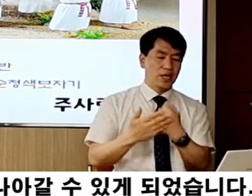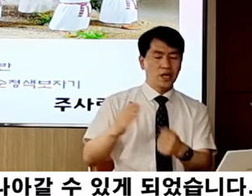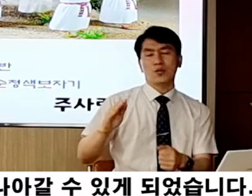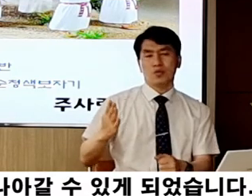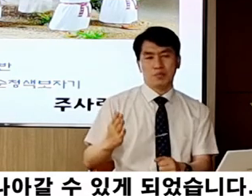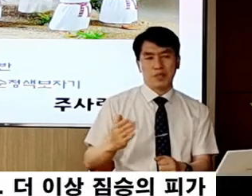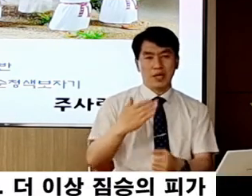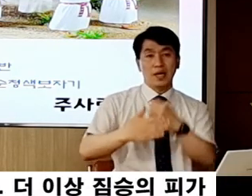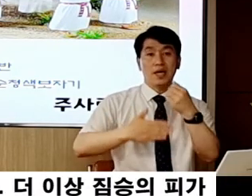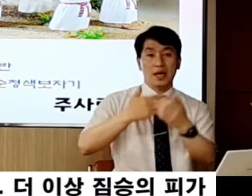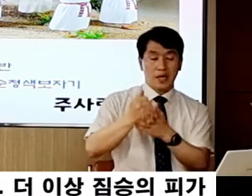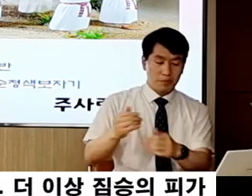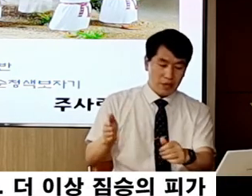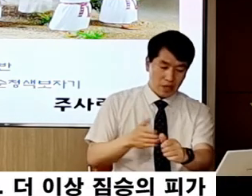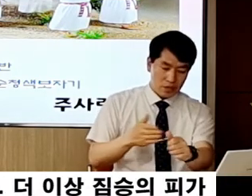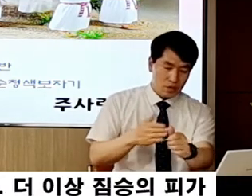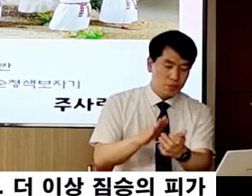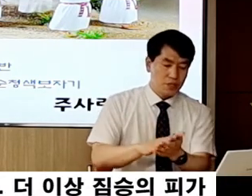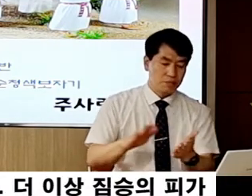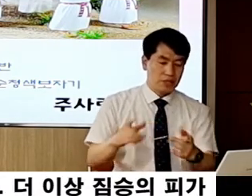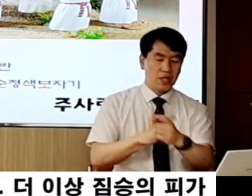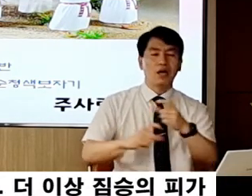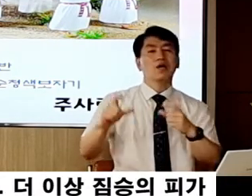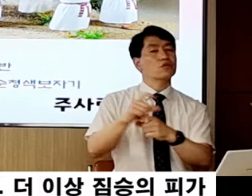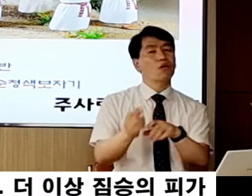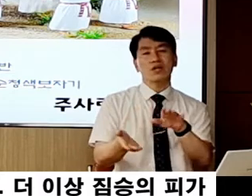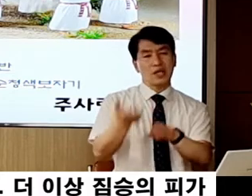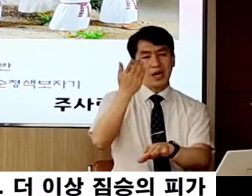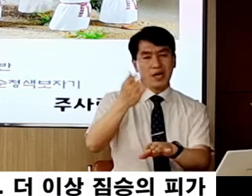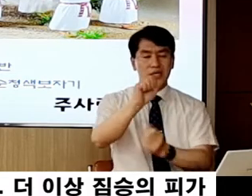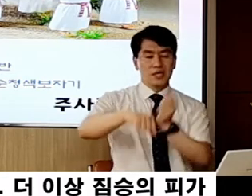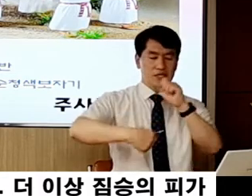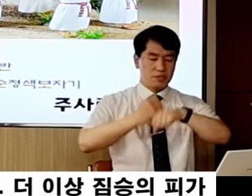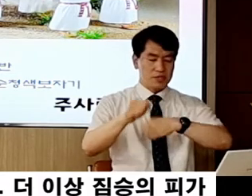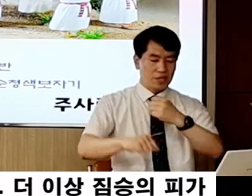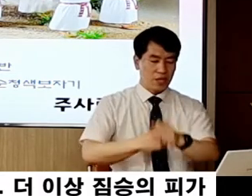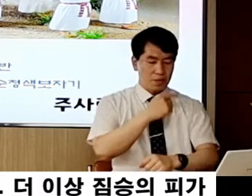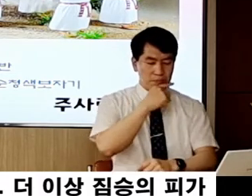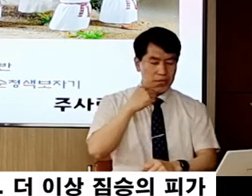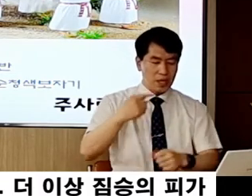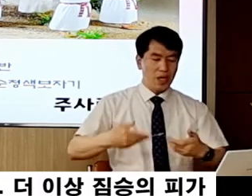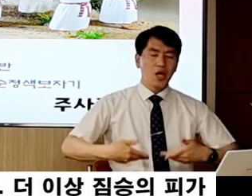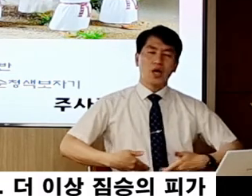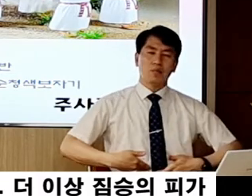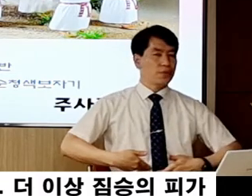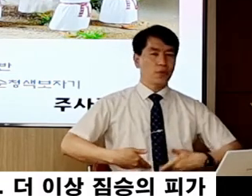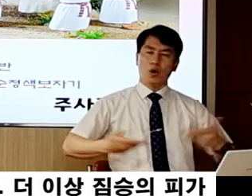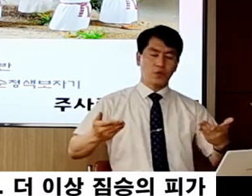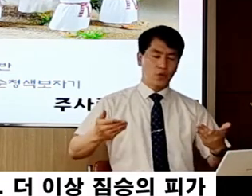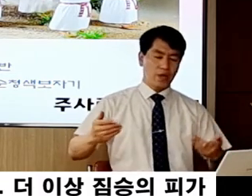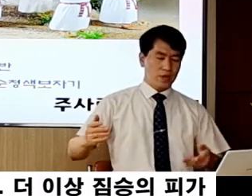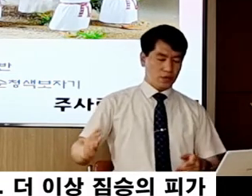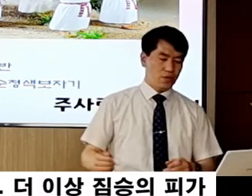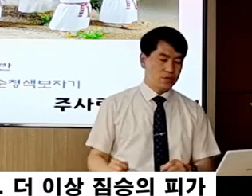은혜가 됩니다. 하나님의 섭리입니다. 더 이상 짐승의 피가 필요 없게